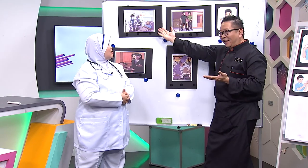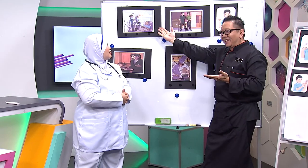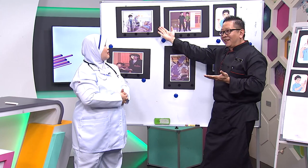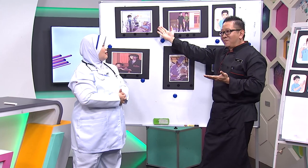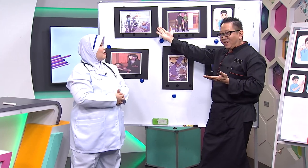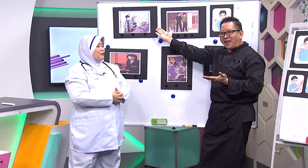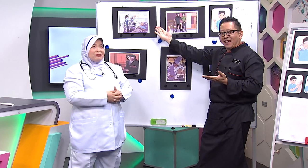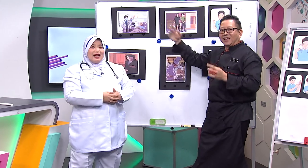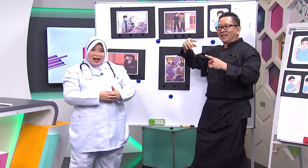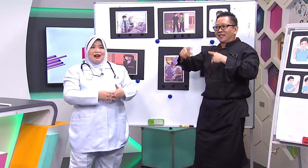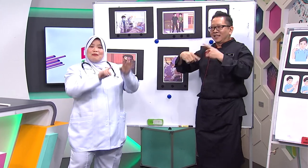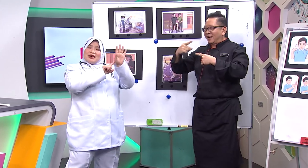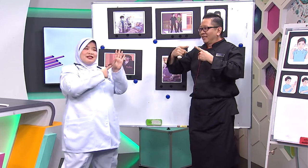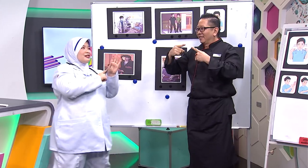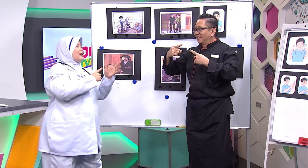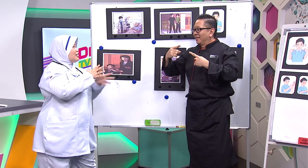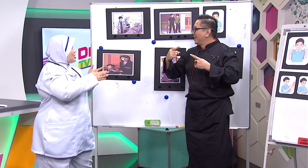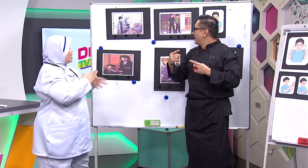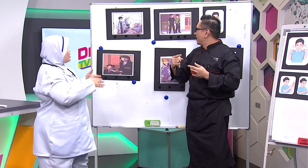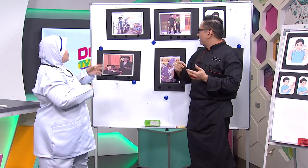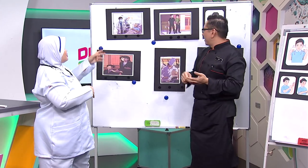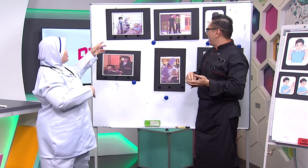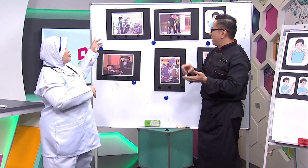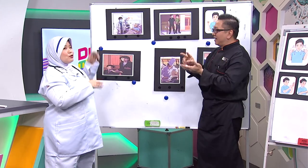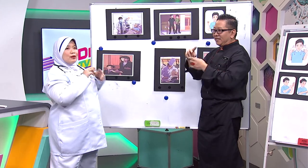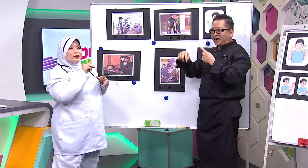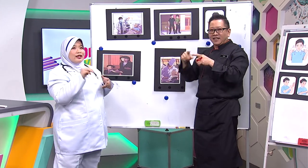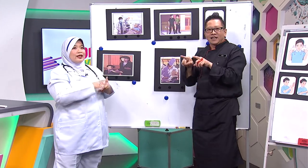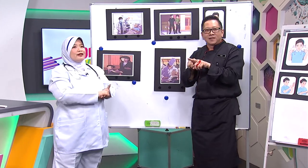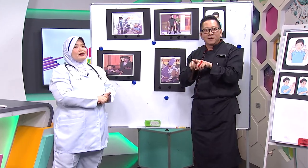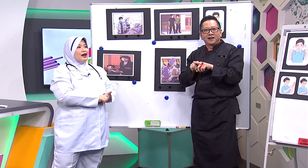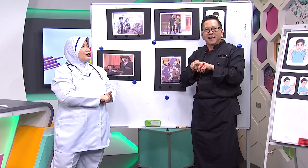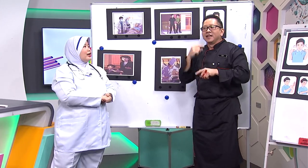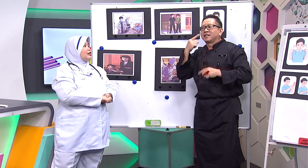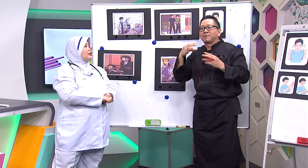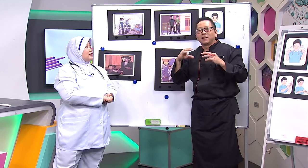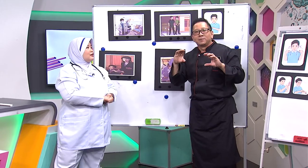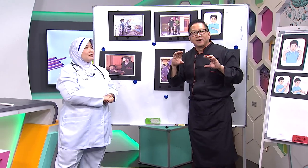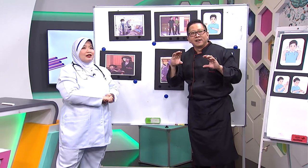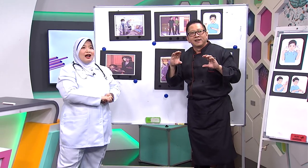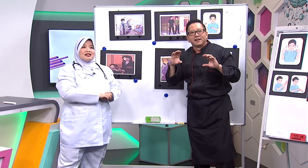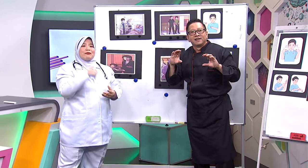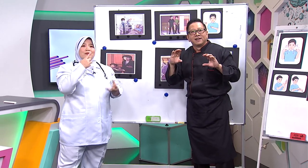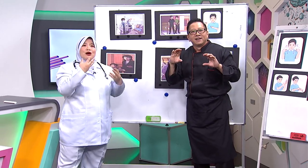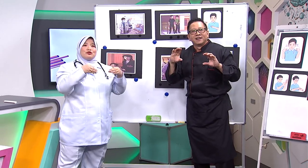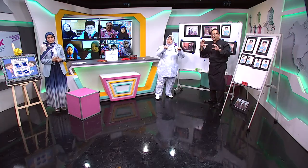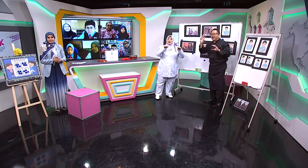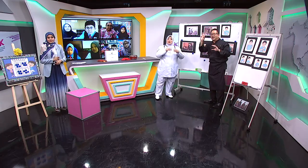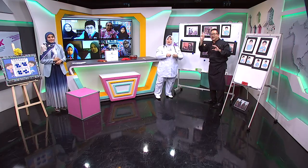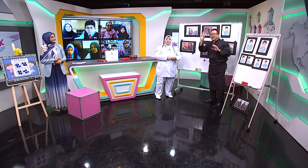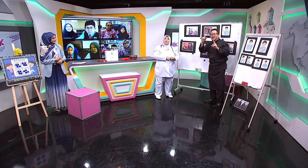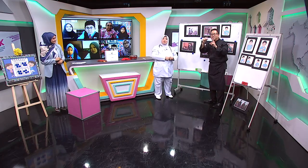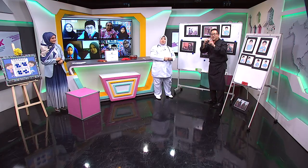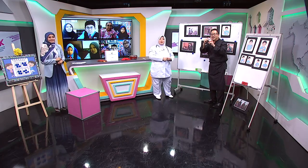ini. Silakan, Cikgu. Boleh. Isyarat. Isyarat. Okey, kita isyarat sama-sama. Siapa nak cuba? Siapa mahu cuba?